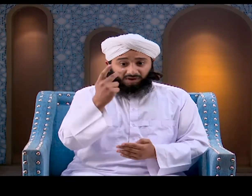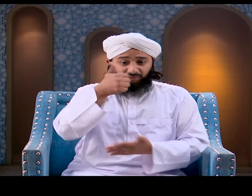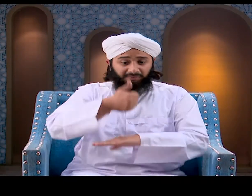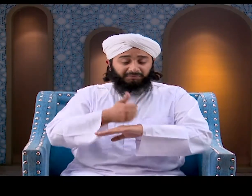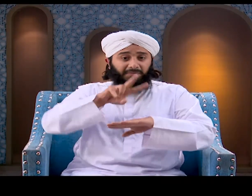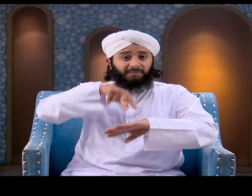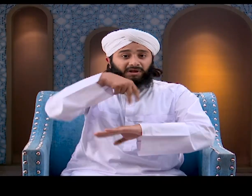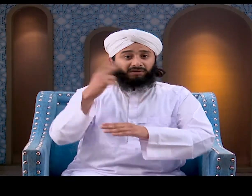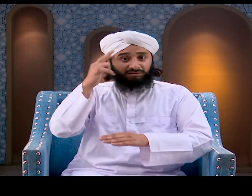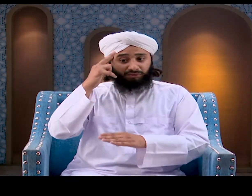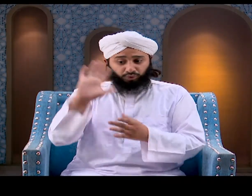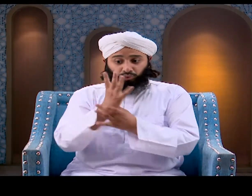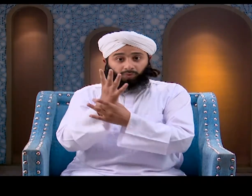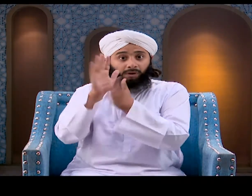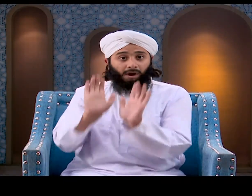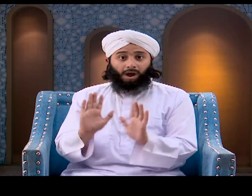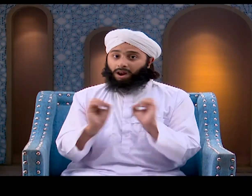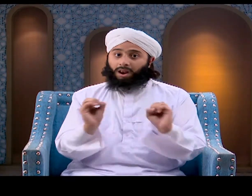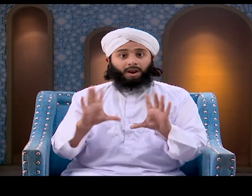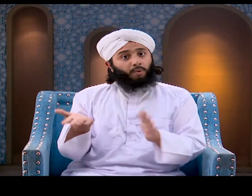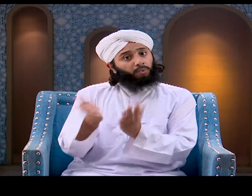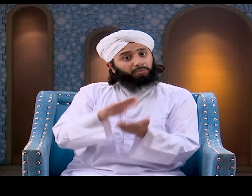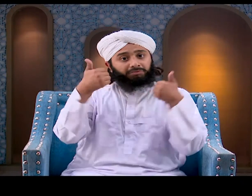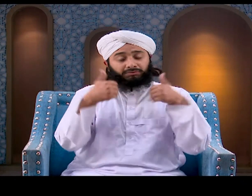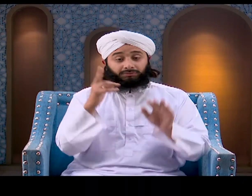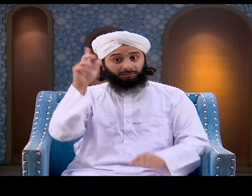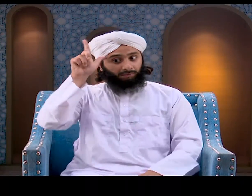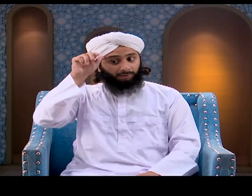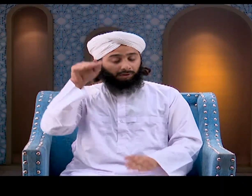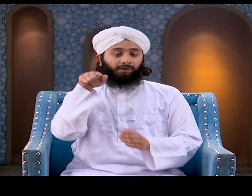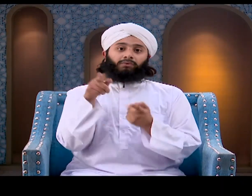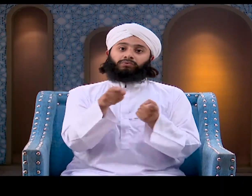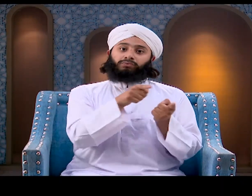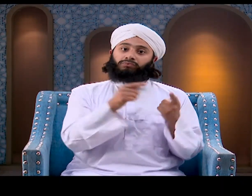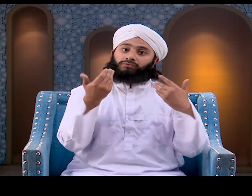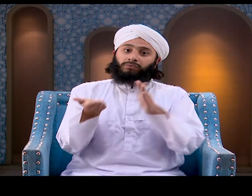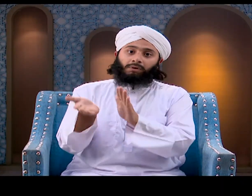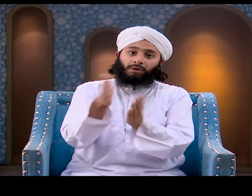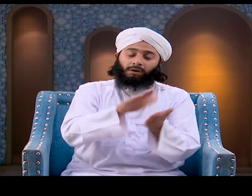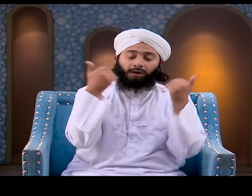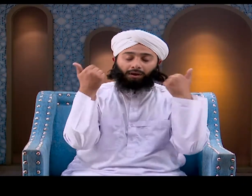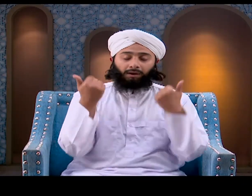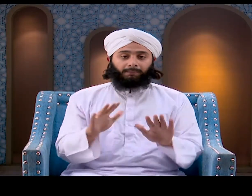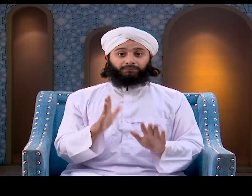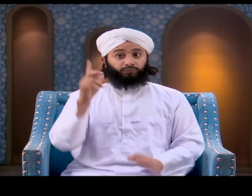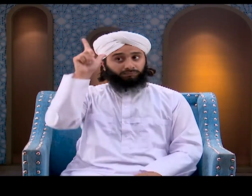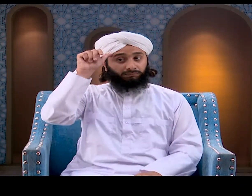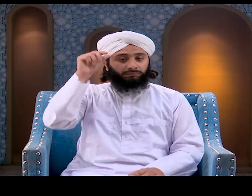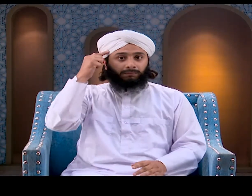اس دنیا میں نہیں رہے، ان کے متعلق غور کرے، ان کی صورتوں کا تصور باندھ کر یاد کرے. یہ سب زندہ